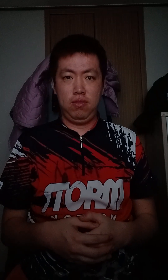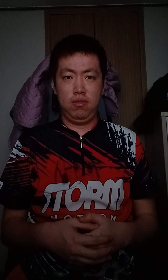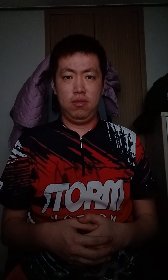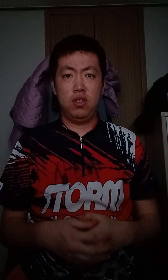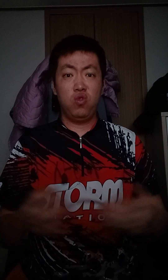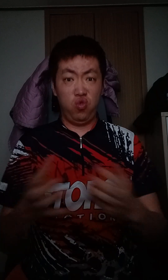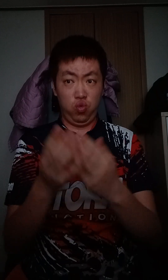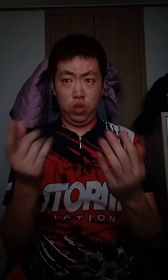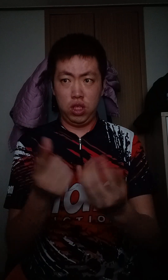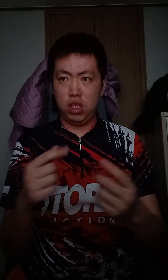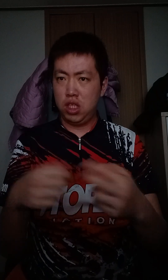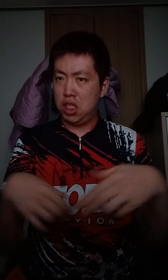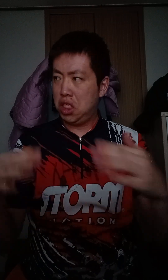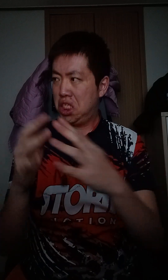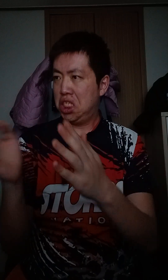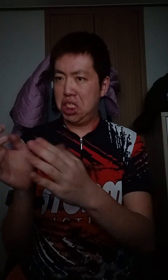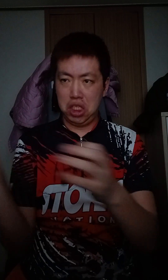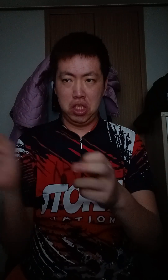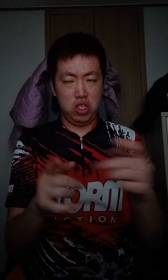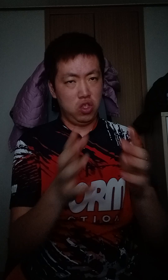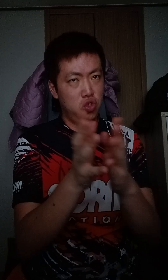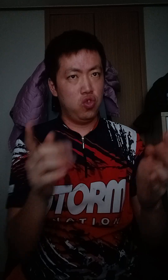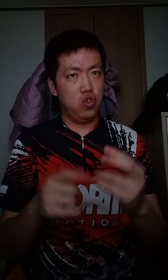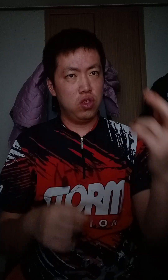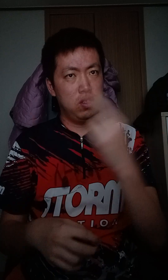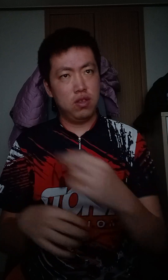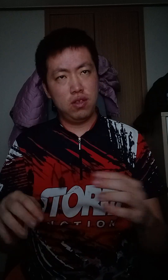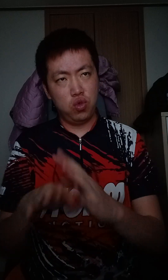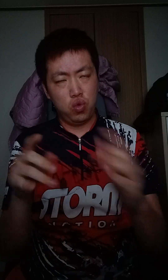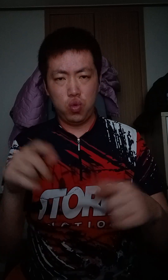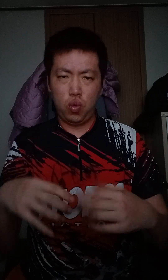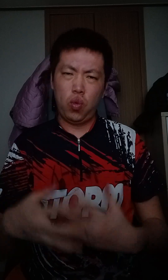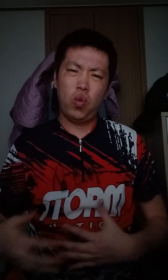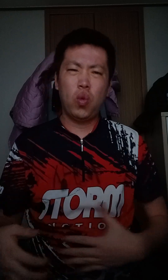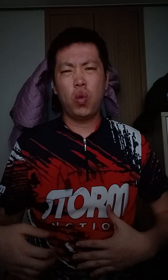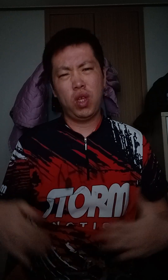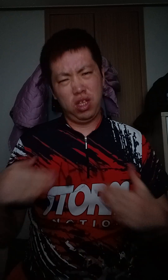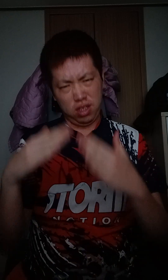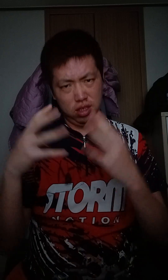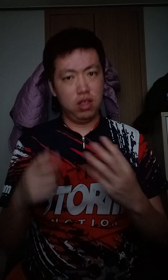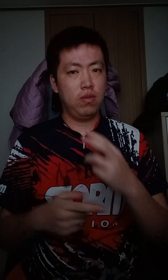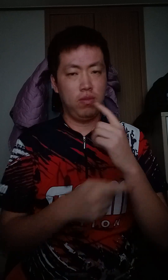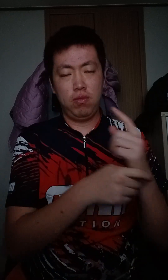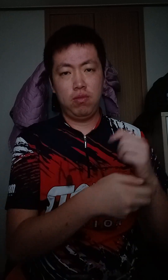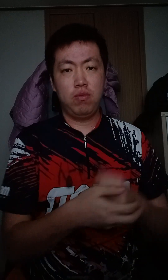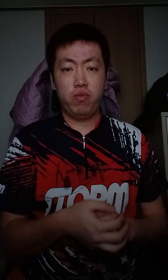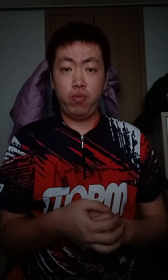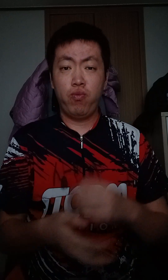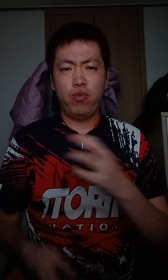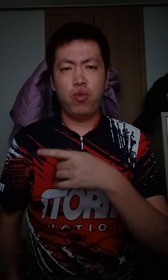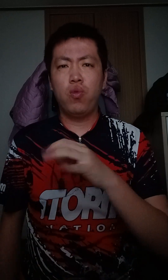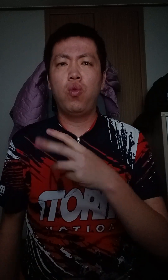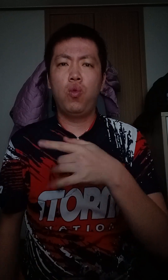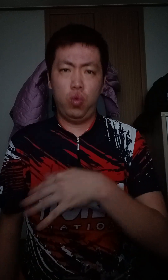공원 등을 산책할 때 누구나 이용할 수 있도록 화장실이 마련되어 있는데요. 그런데 대부분 공원 내 공용